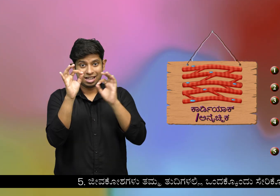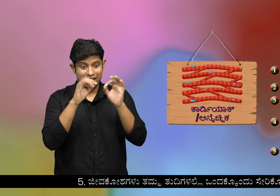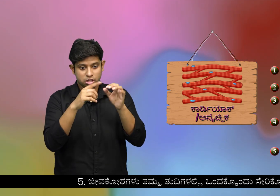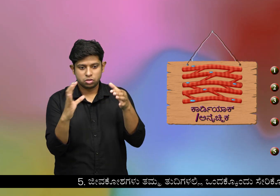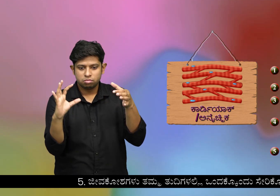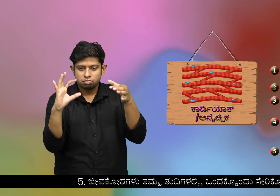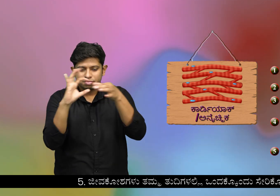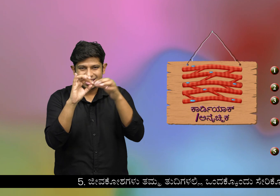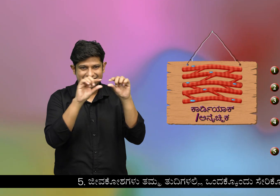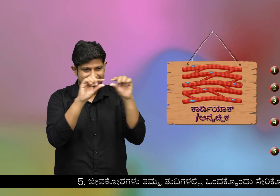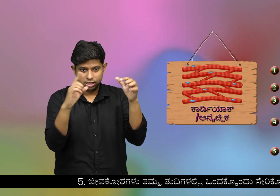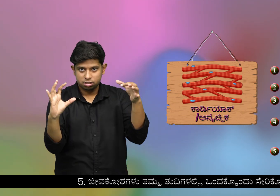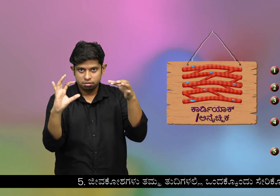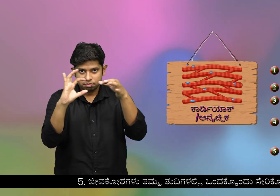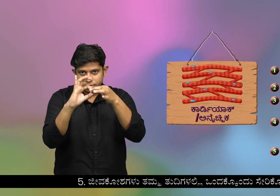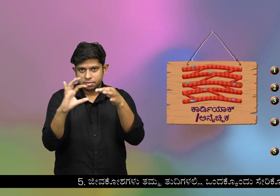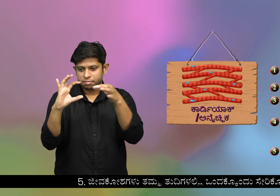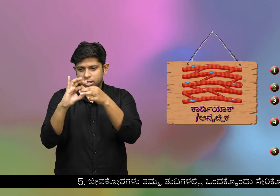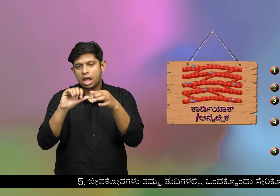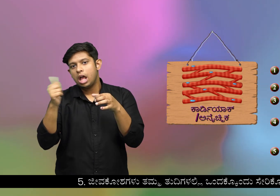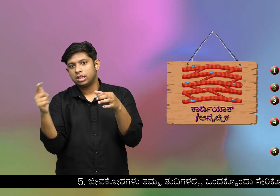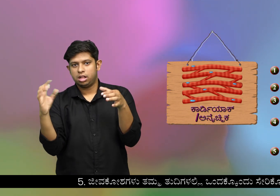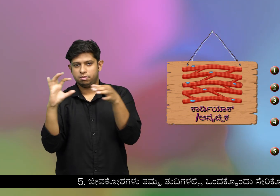ಜೀವಕೋಶಗಳು ತಮ್ಮ ತುದಿಗಳಲ್ಲಿ ಒಂದಕ್ಕೊಂದು ಸೇರಿಕೊಳ್ಳುತ್ತವೆ.